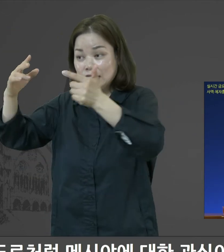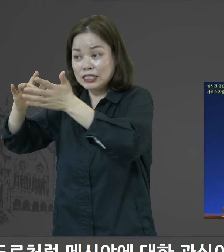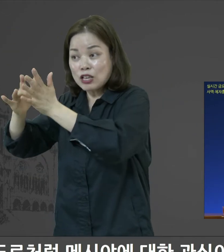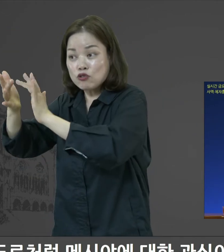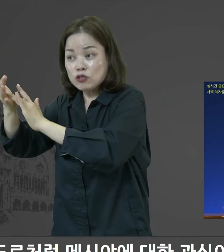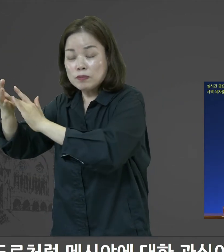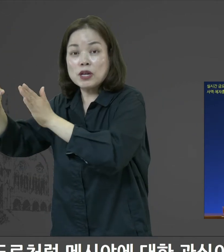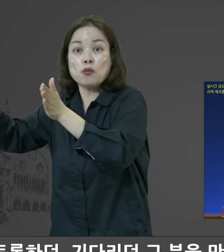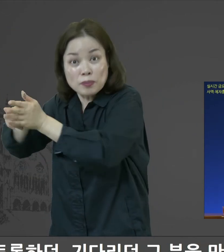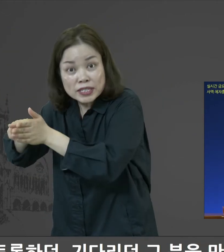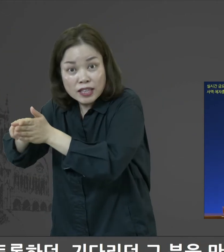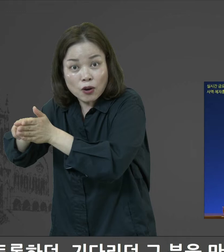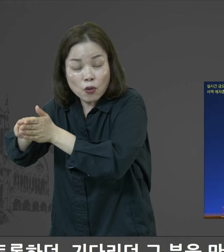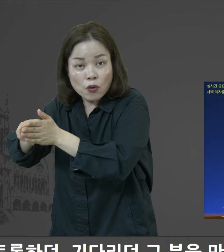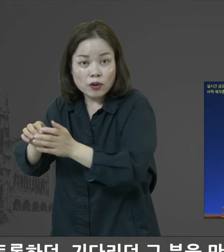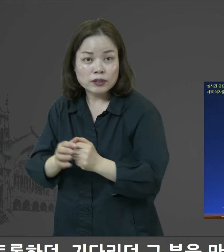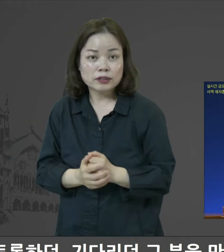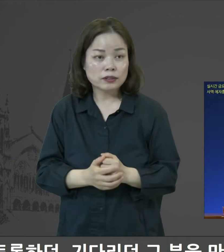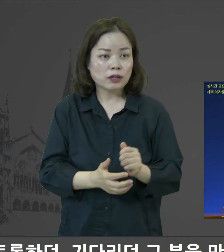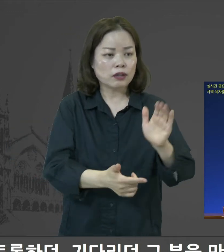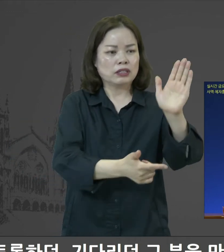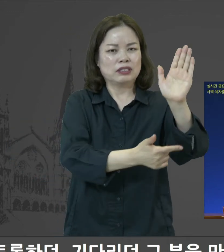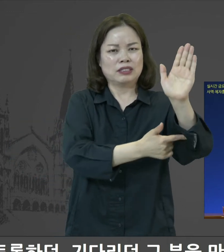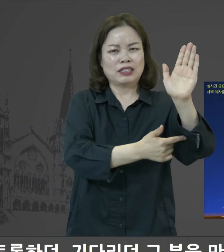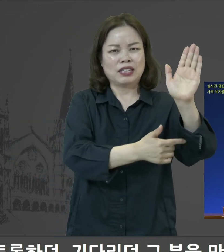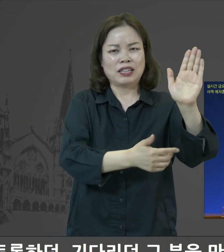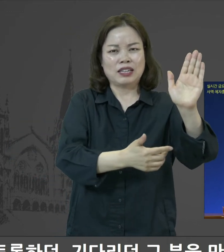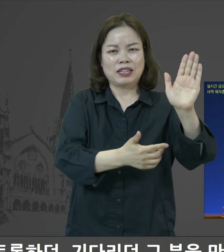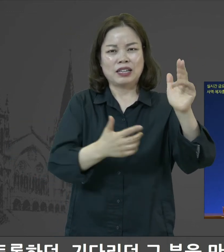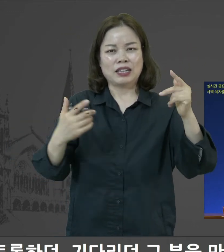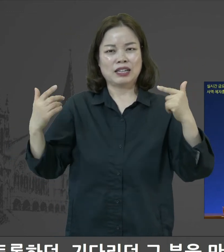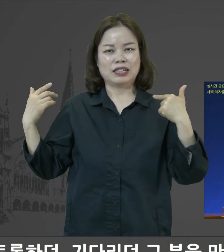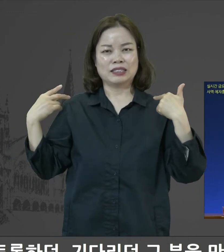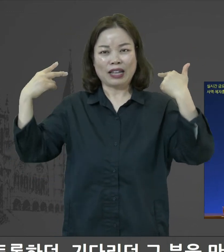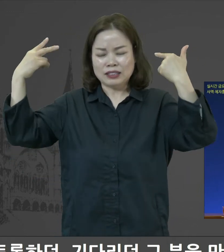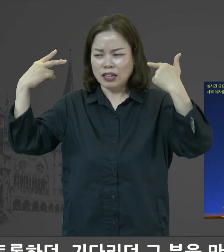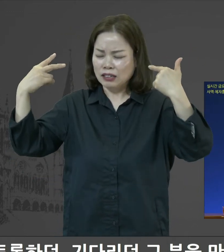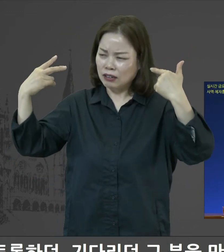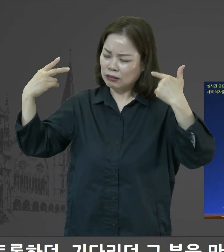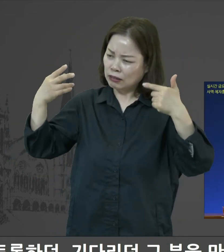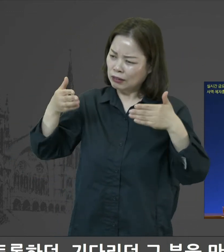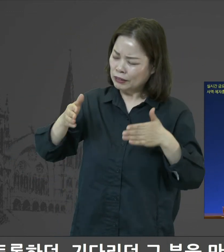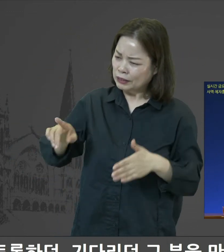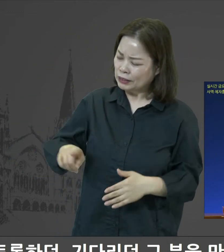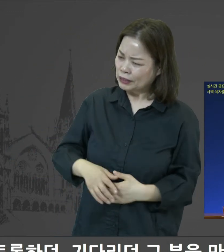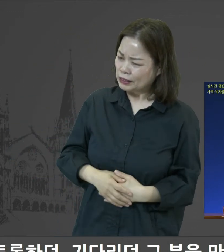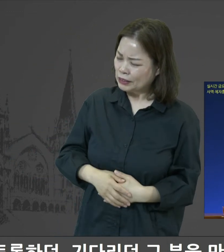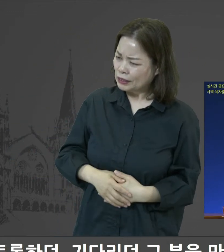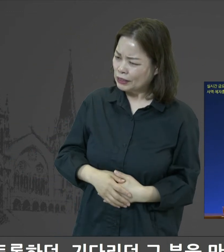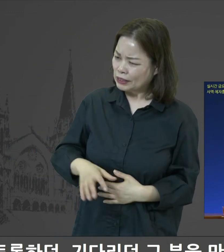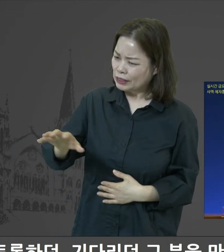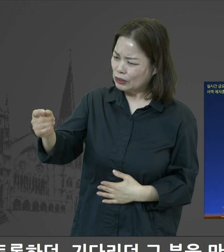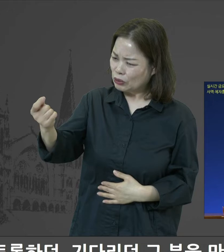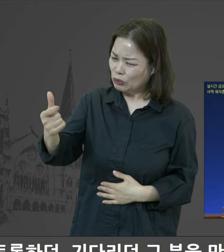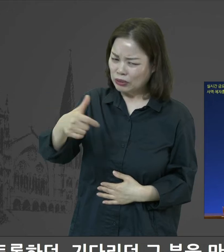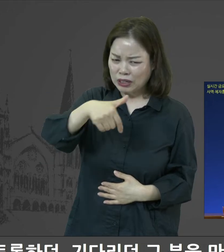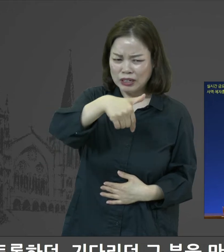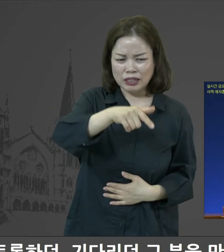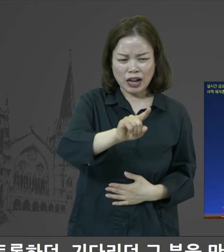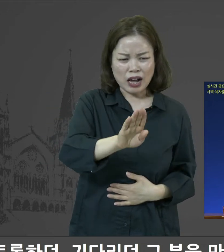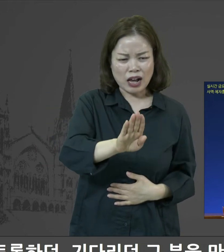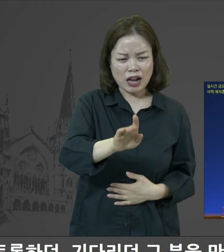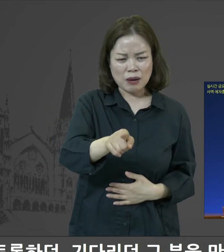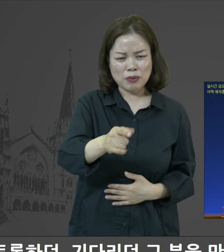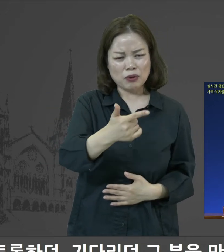거예요. 그랬더니 나다나엘이 에이, 그 나사렛이라는 것에 확 가버린 거야. 에이, 가버나움이면 몰라도